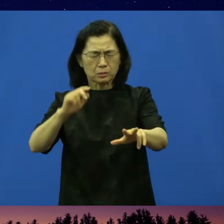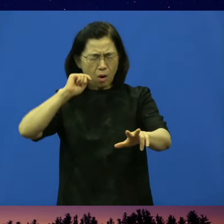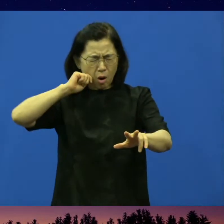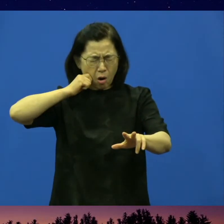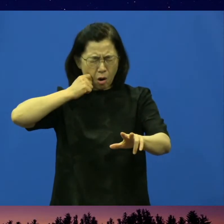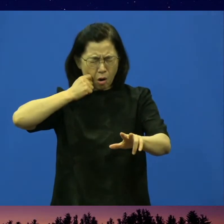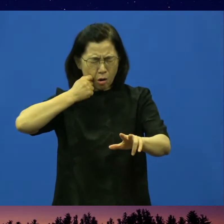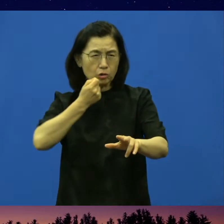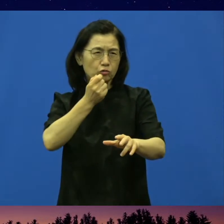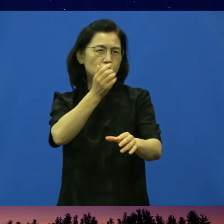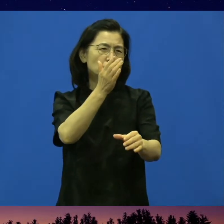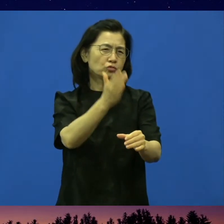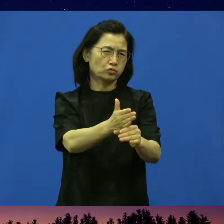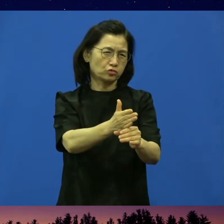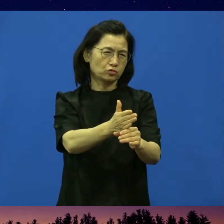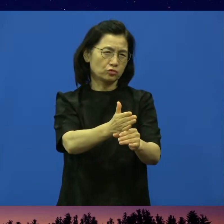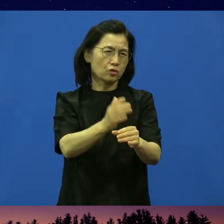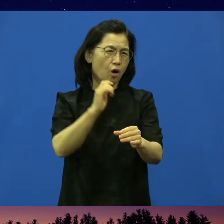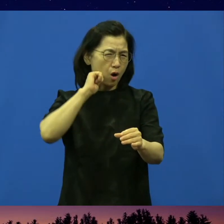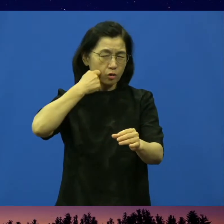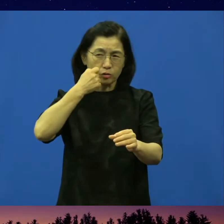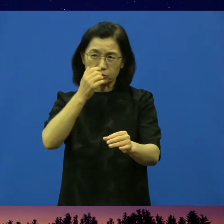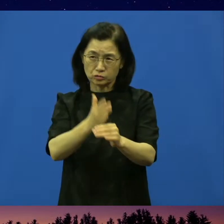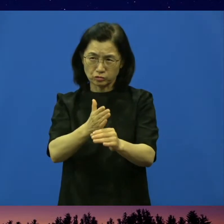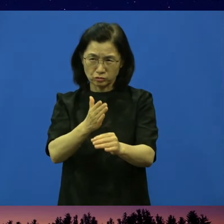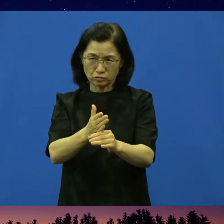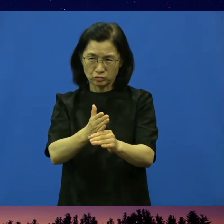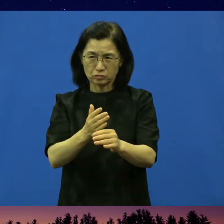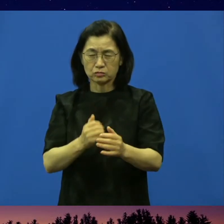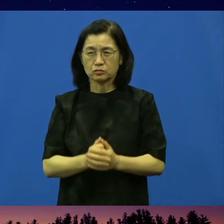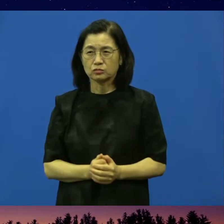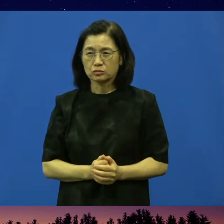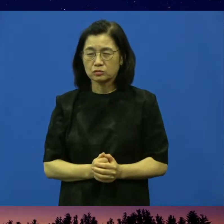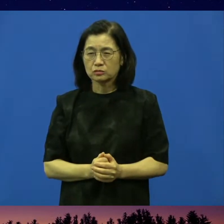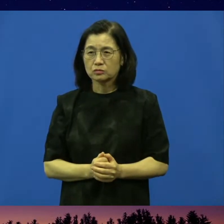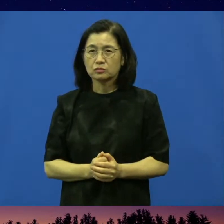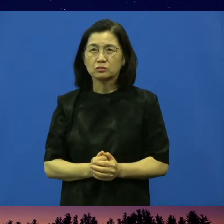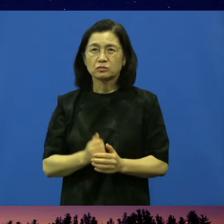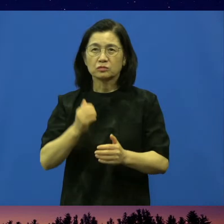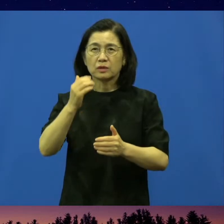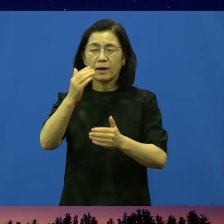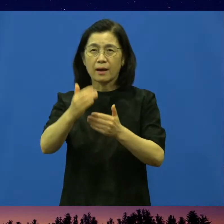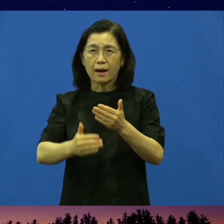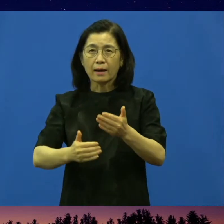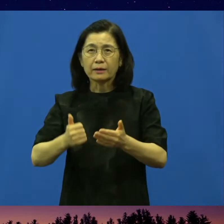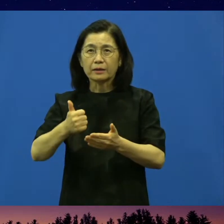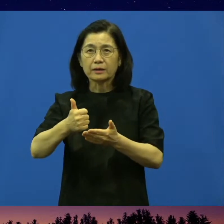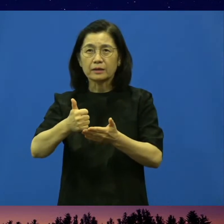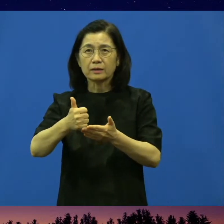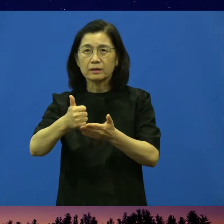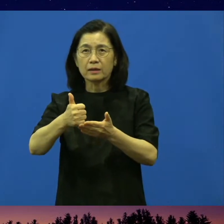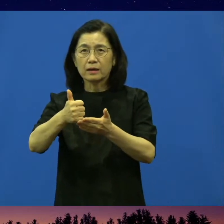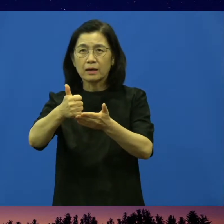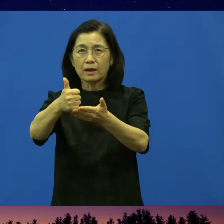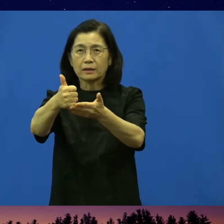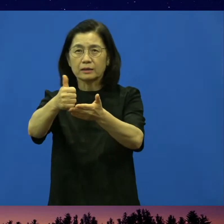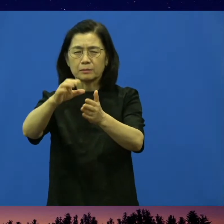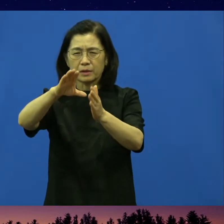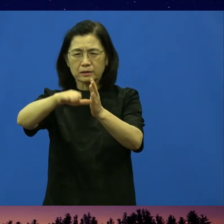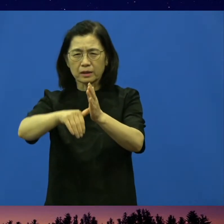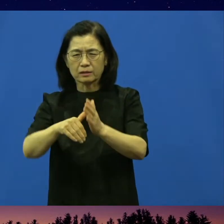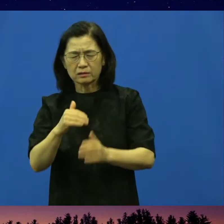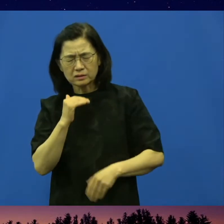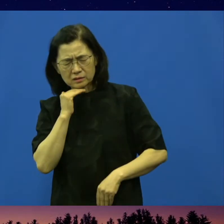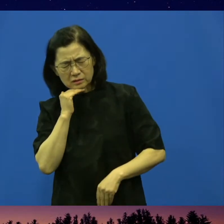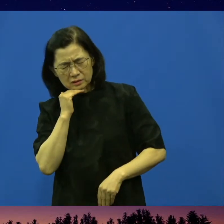겪고 있는 것을 보면서 마음도 아팠고 하나님의 또 어떤 때를 기다리고 있는 거 아닌가